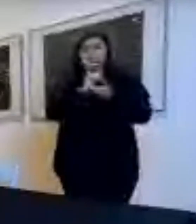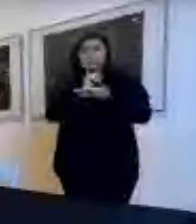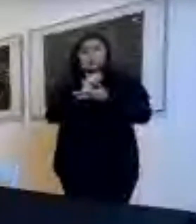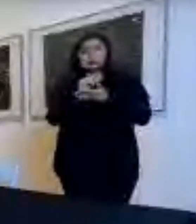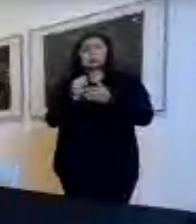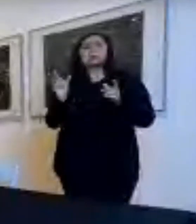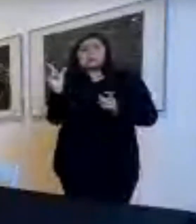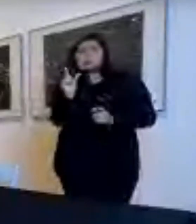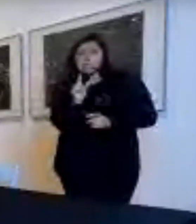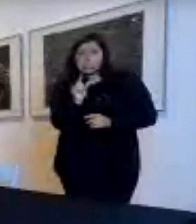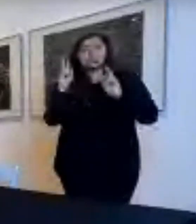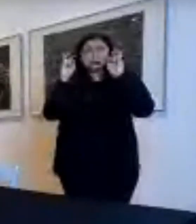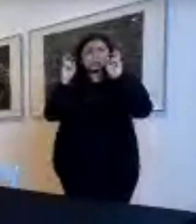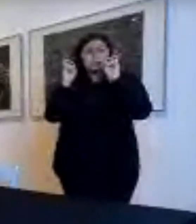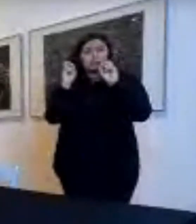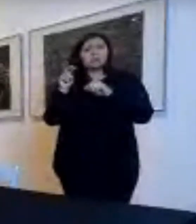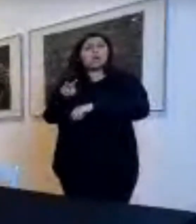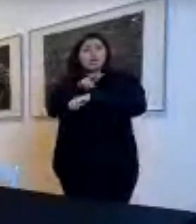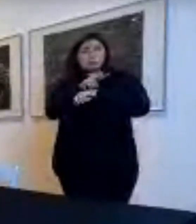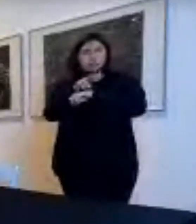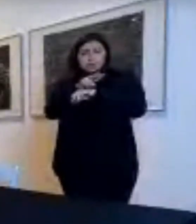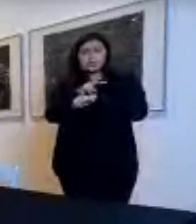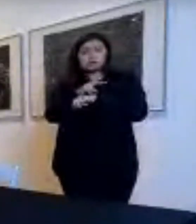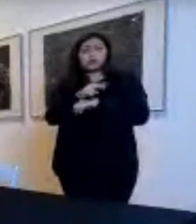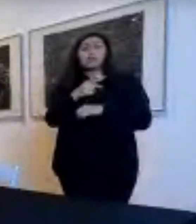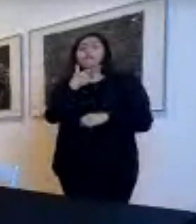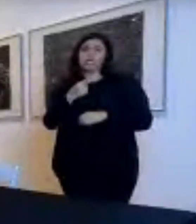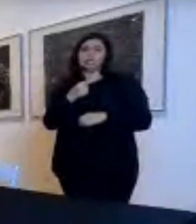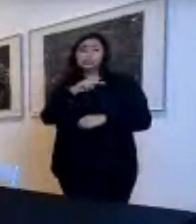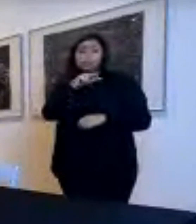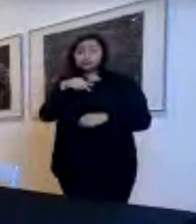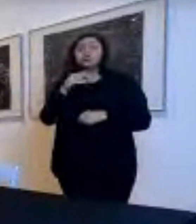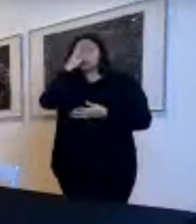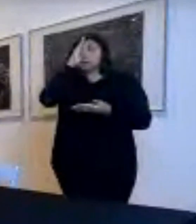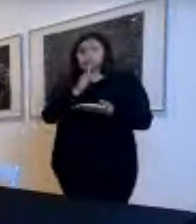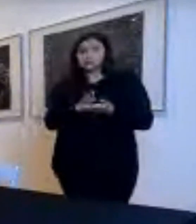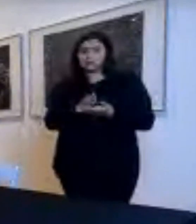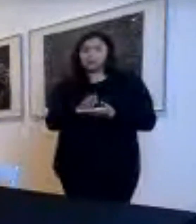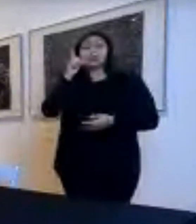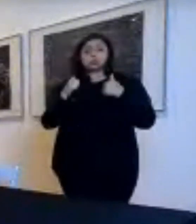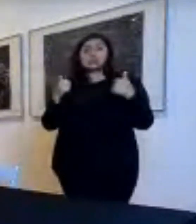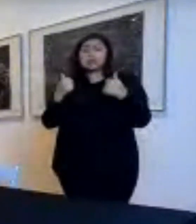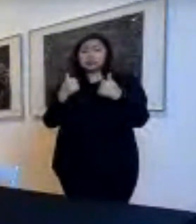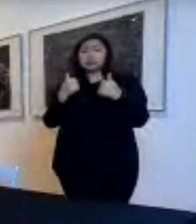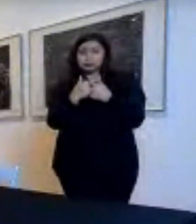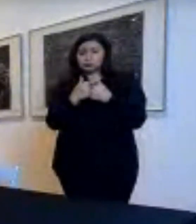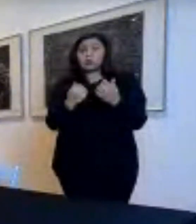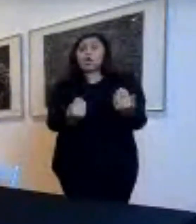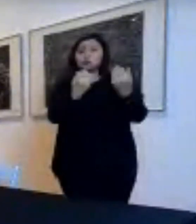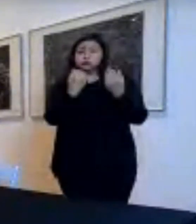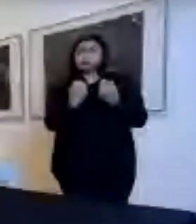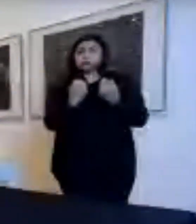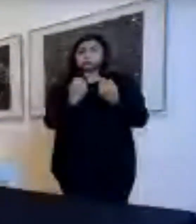administrativo para nosotros es fácil, las decisiones las tomamos nosotros. Tenemos un directorio que nos apañó durante todo el periodo de la pandemia y que